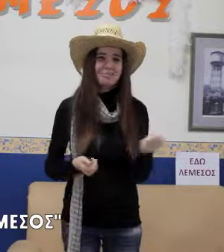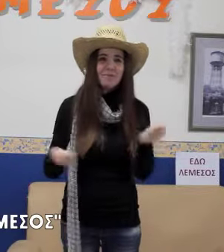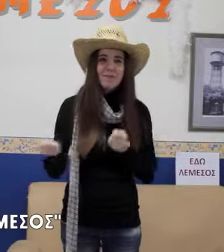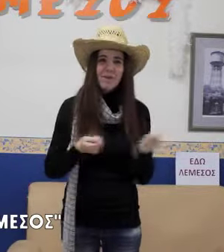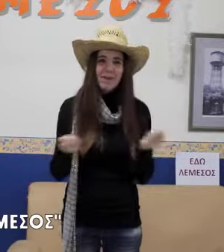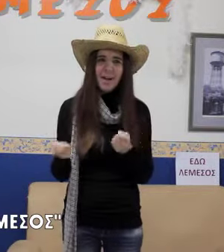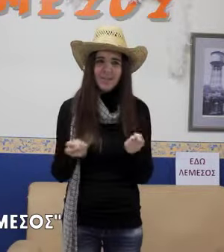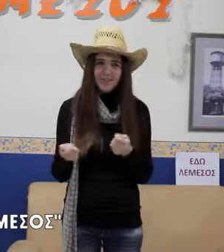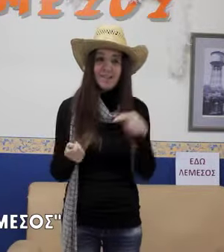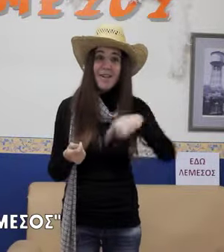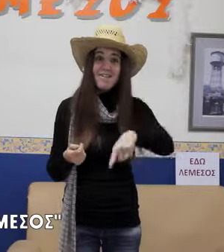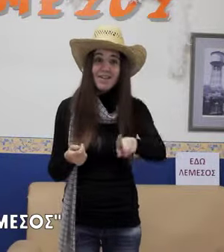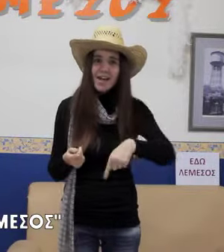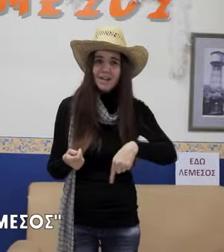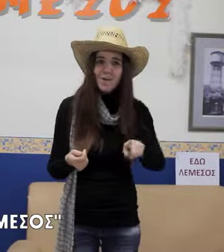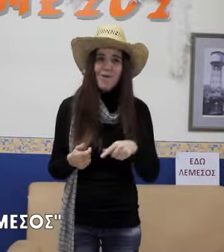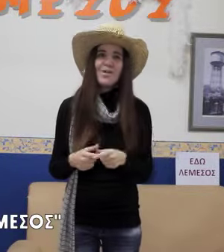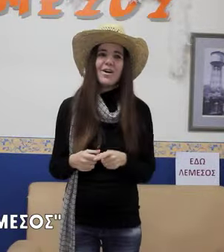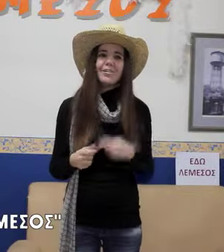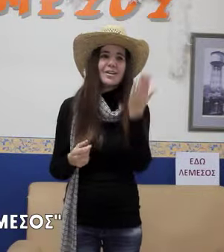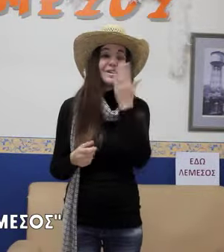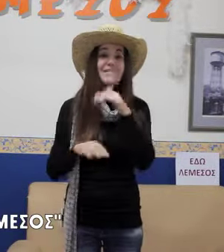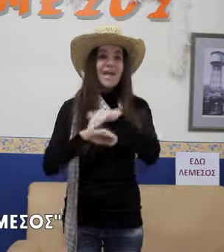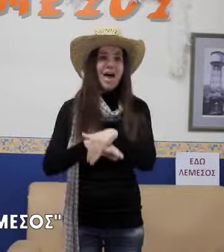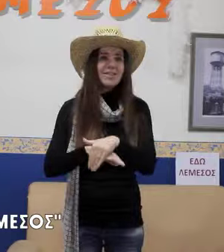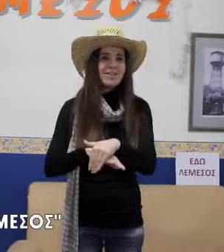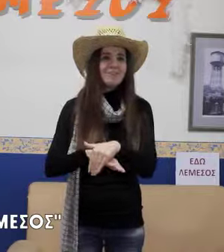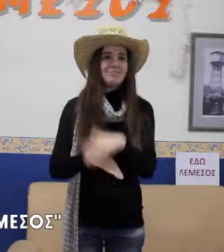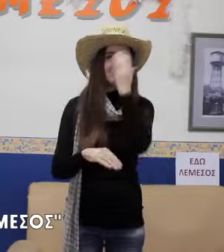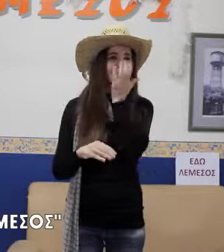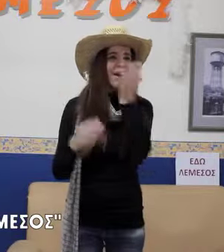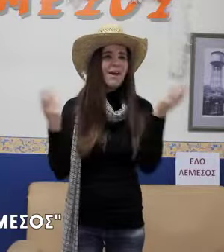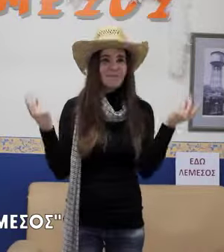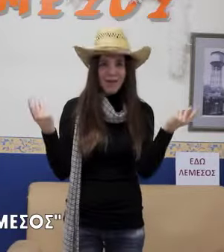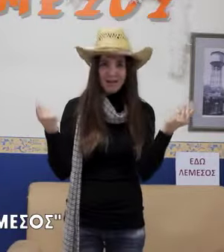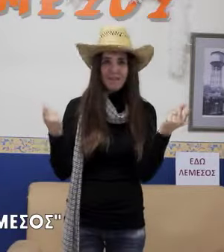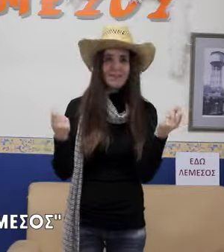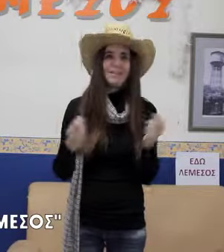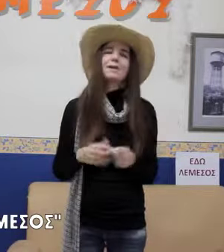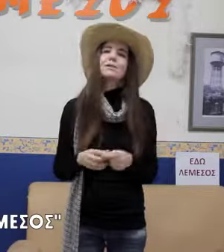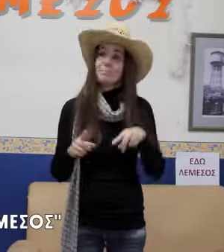διοργανώνουν και φέτος τη βραδινή καρναβαλίστικη ποδαράτη.